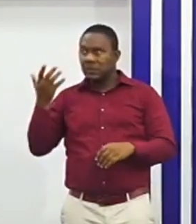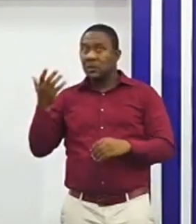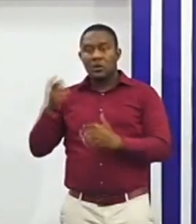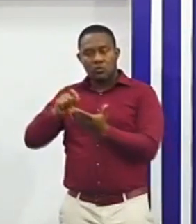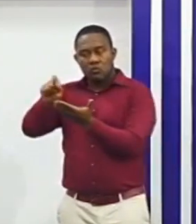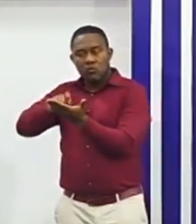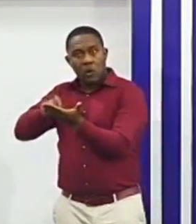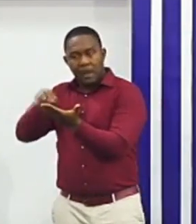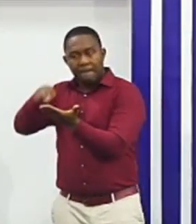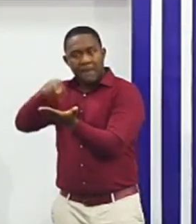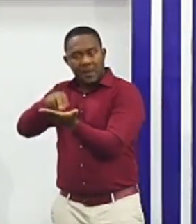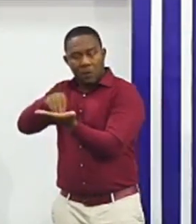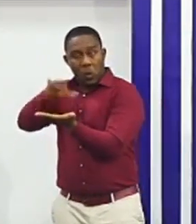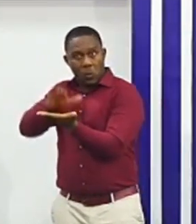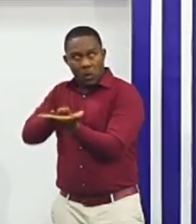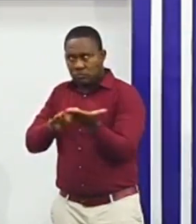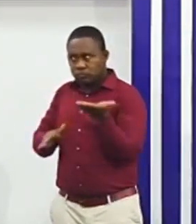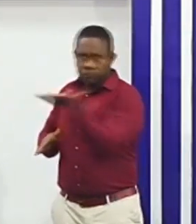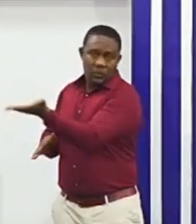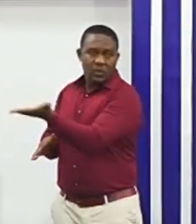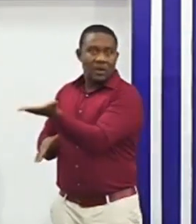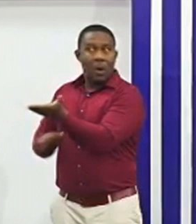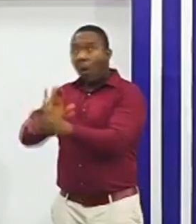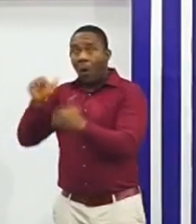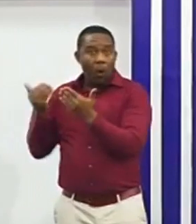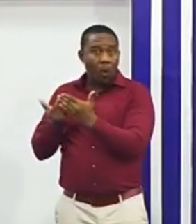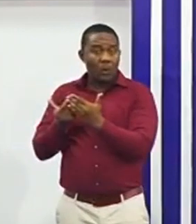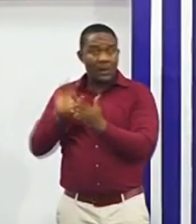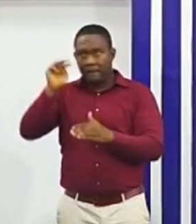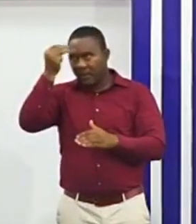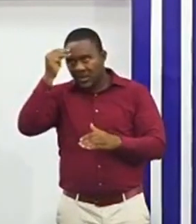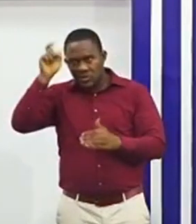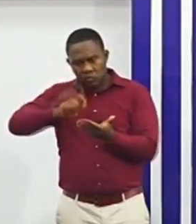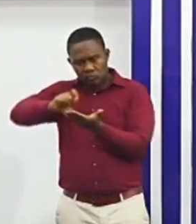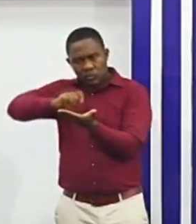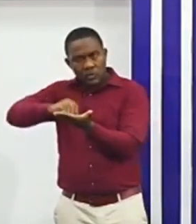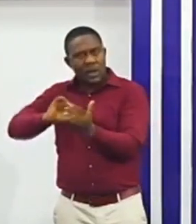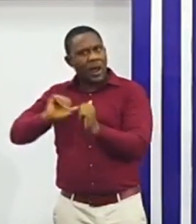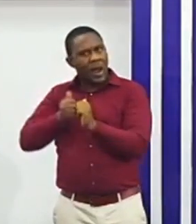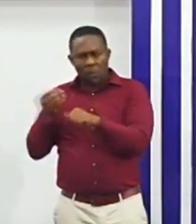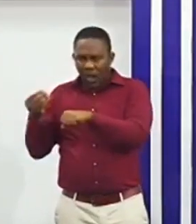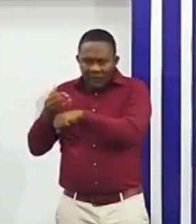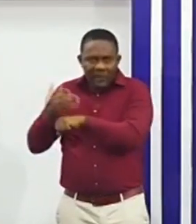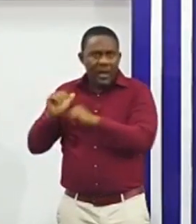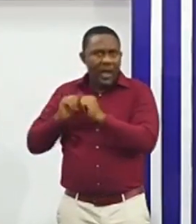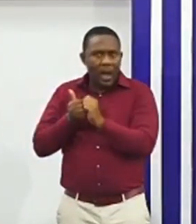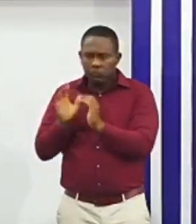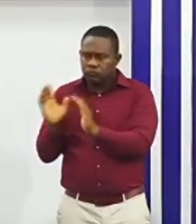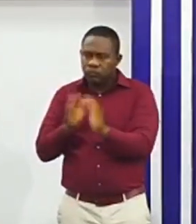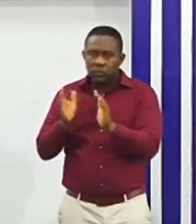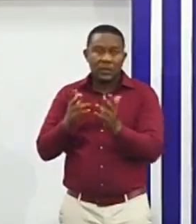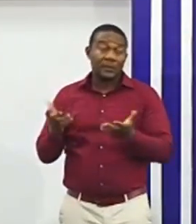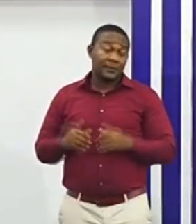piye ni awaye. Ka saving in loans deme te deni finance house companies ami i bume lizeri ata.